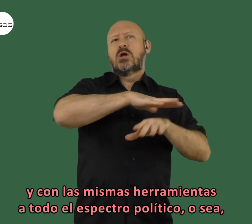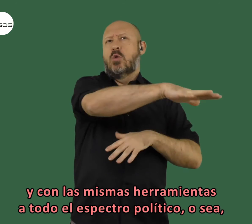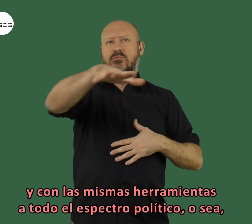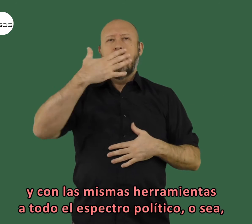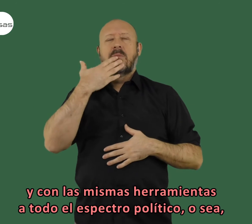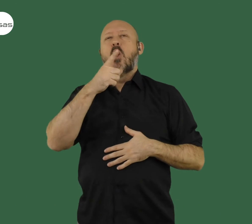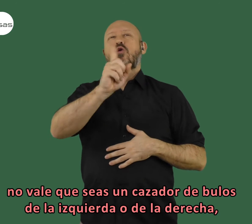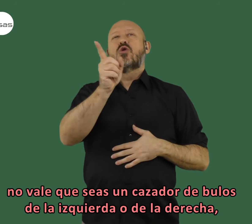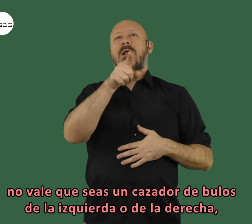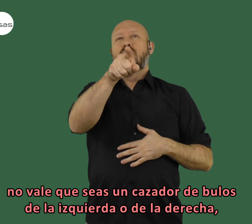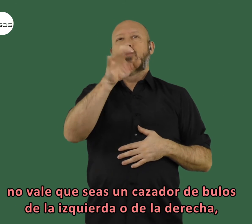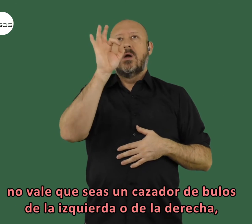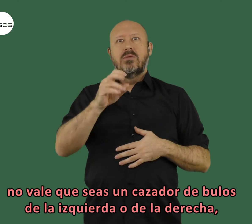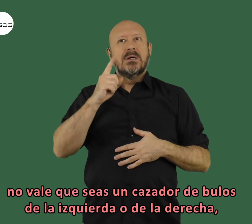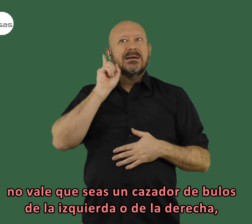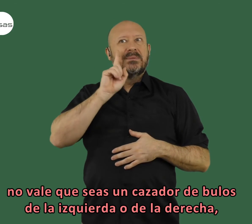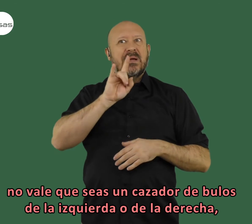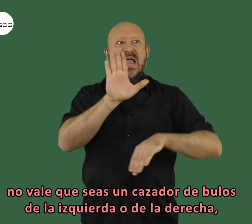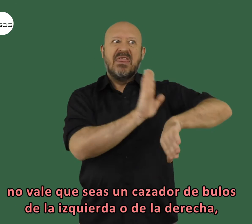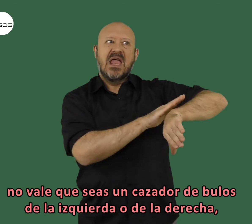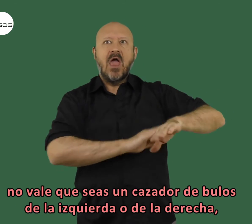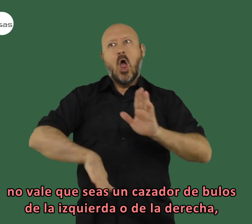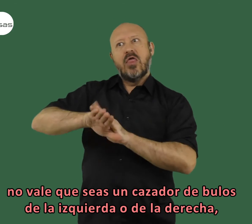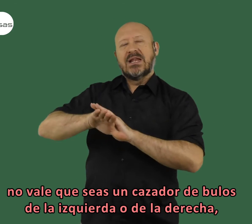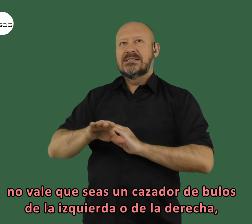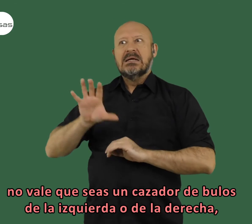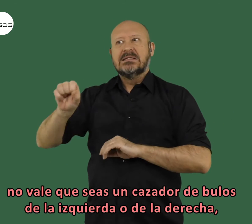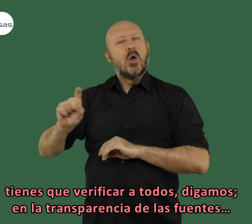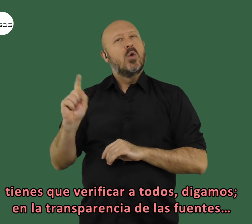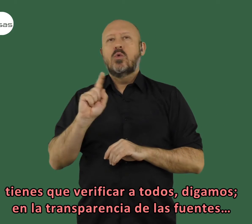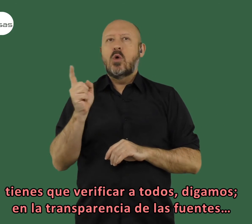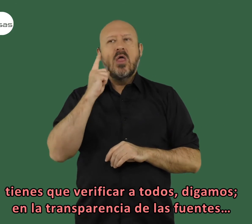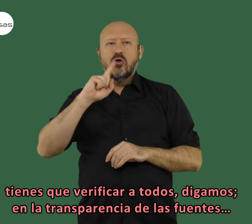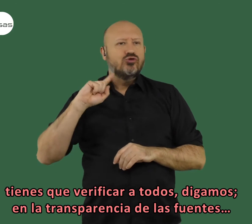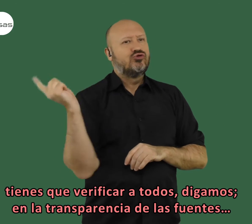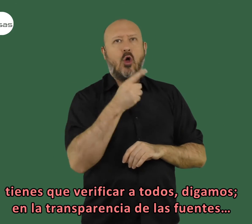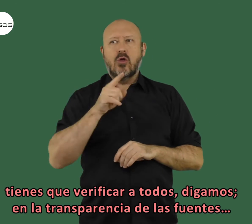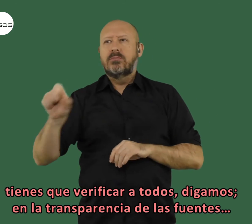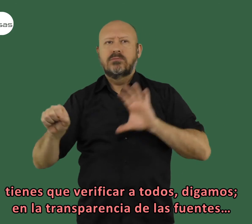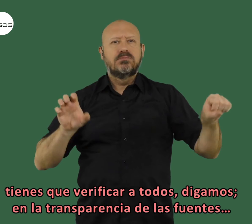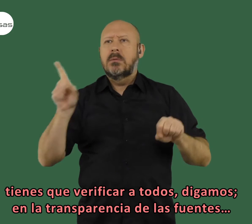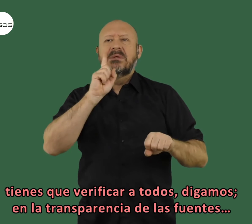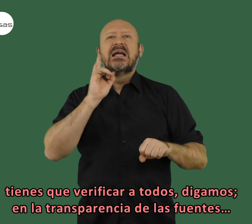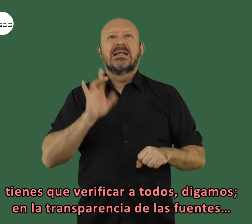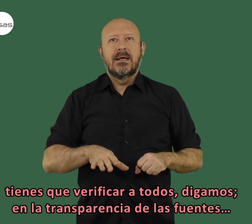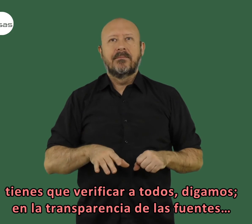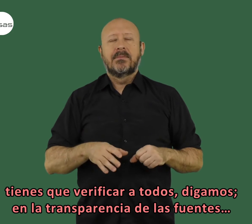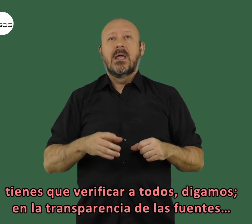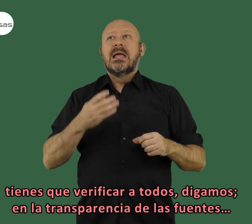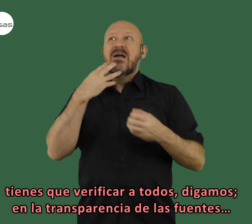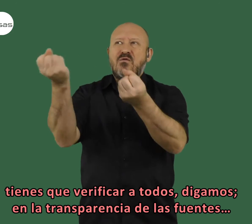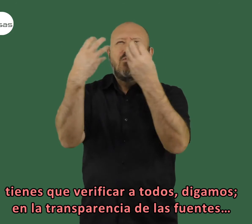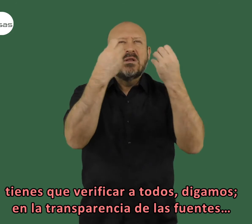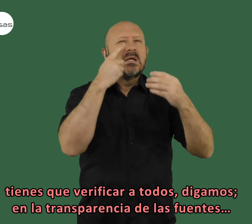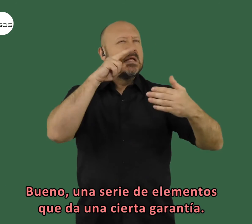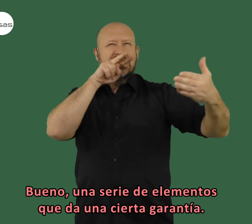espectro político. O sea, no vale que seas un cazador de bulos de la izquierda o de la derecha. Tienes que verificar a todos, digamos. La